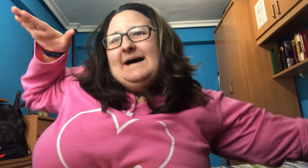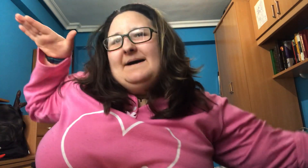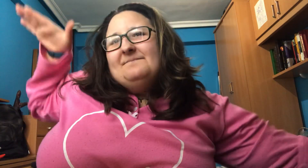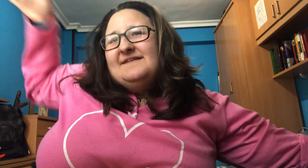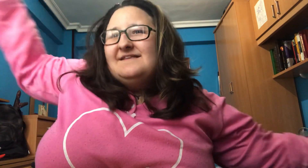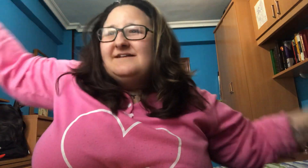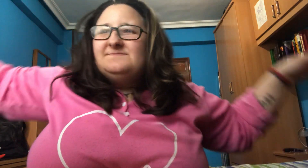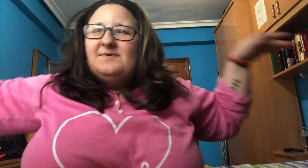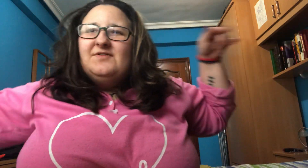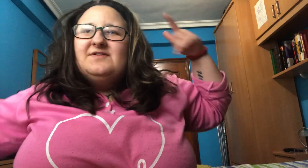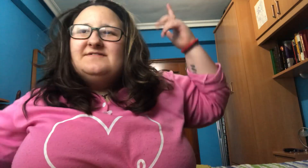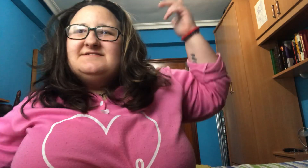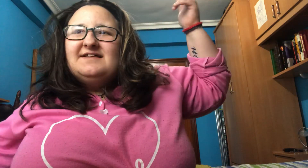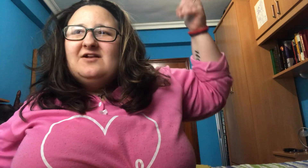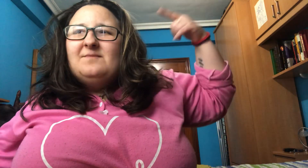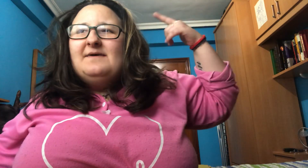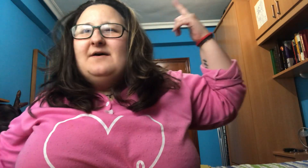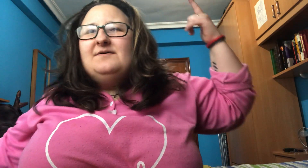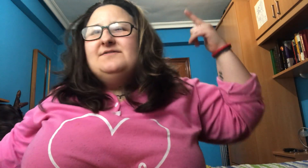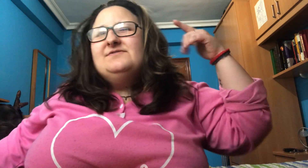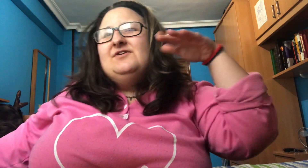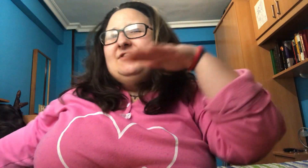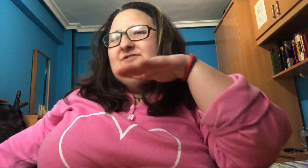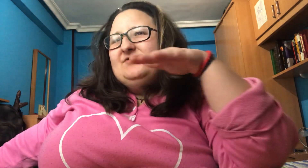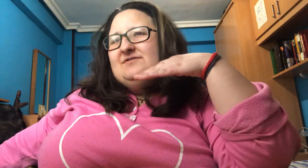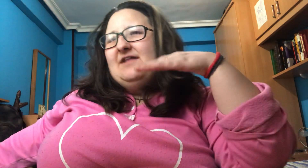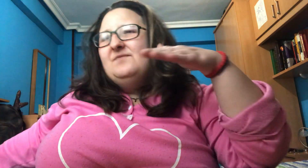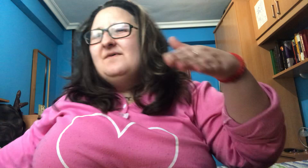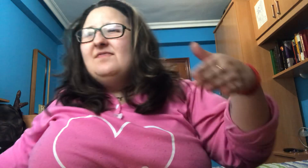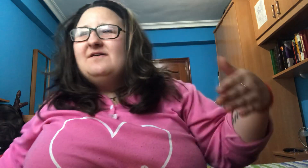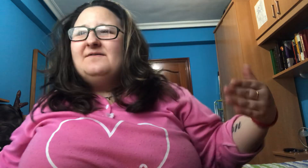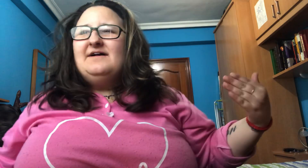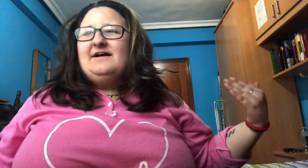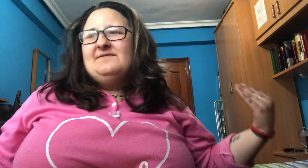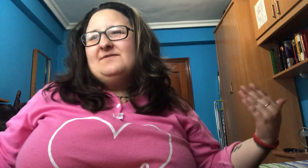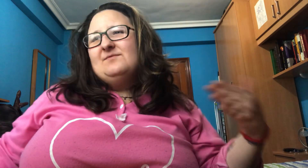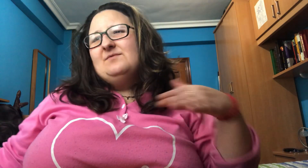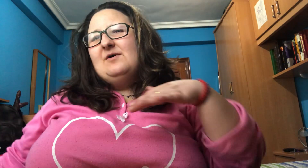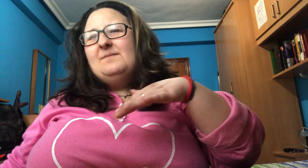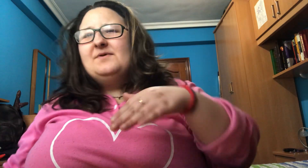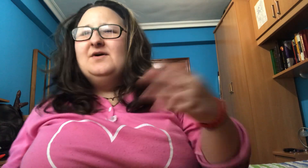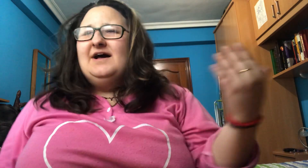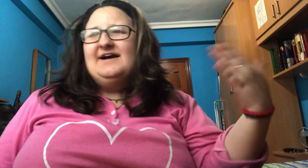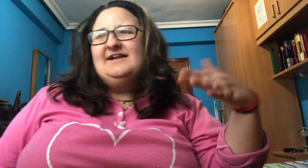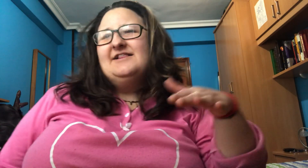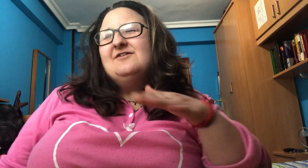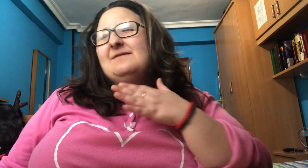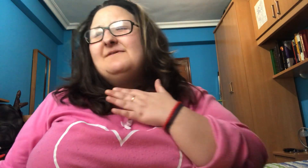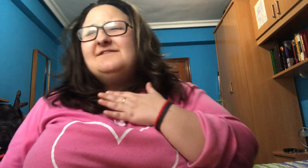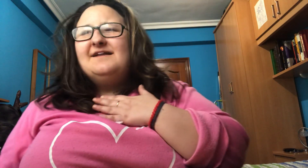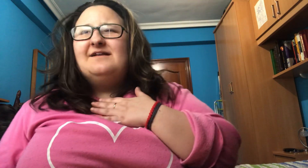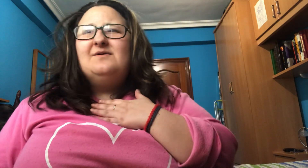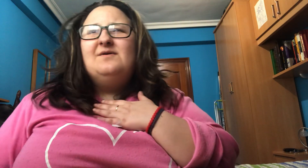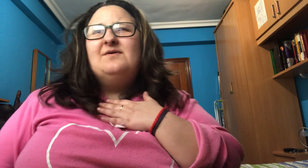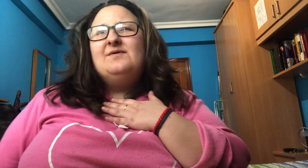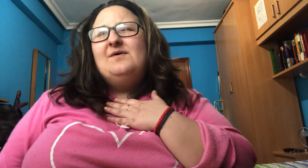Mami, te respondo desde lo más hondo. Yo he tocado fondo, a veces un hombro. Angelito que me tiene